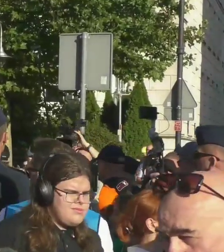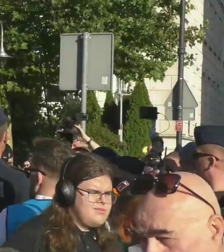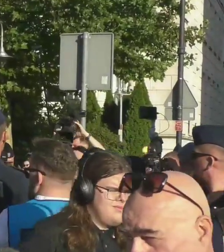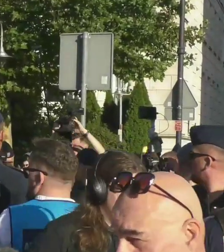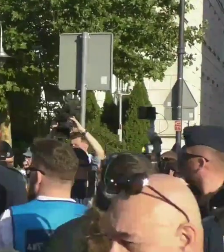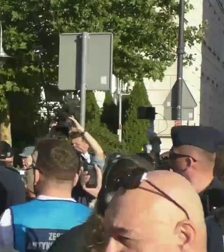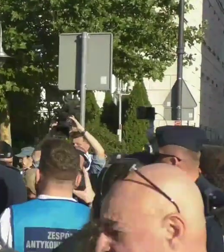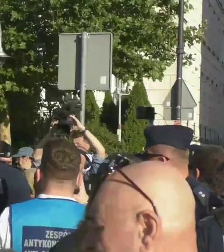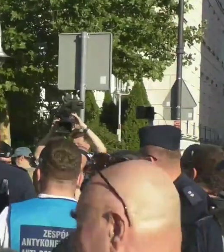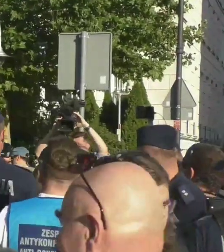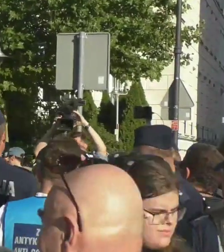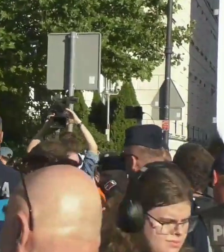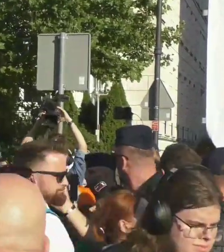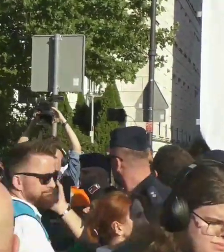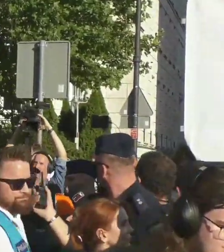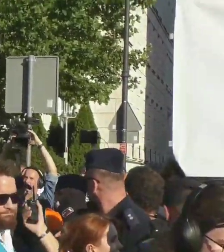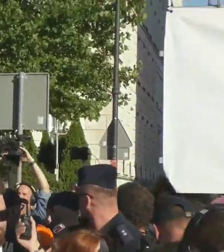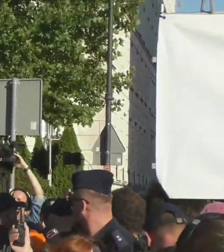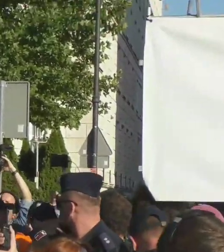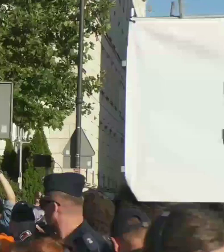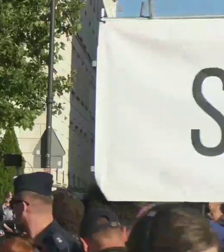Irena, Asia, tu jestem, przemawiajcie.